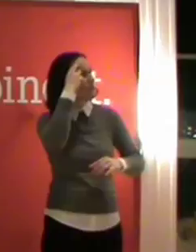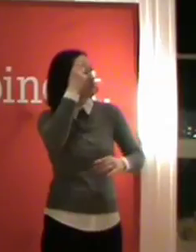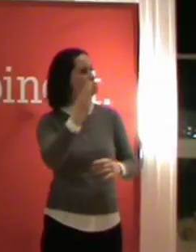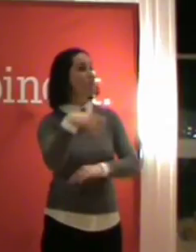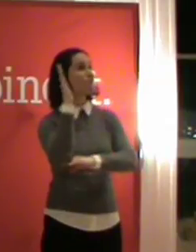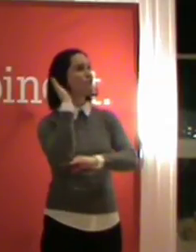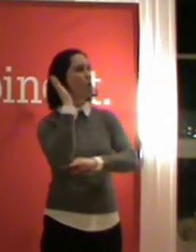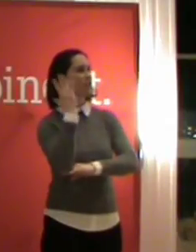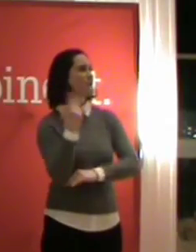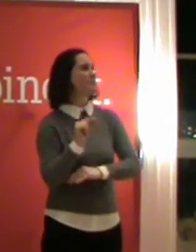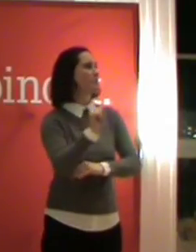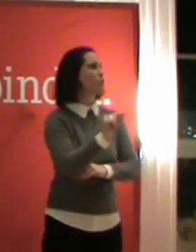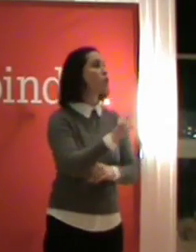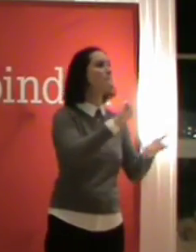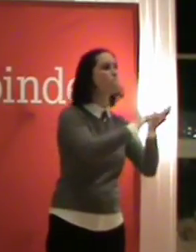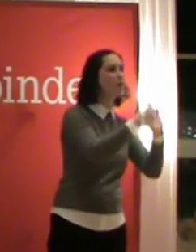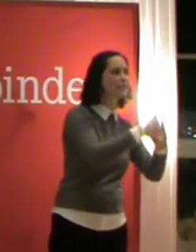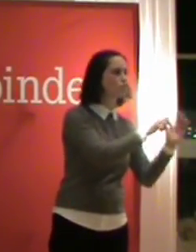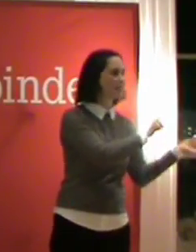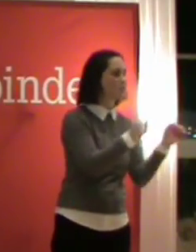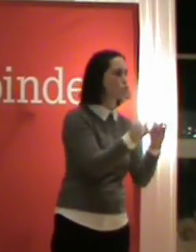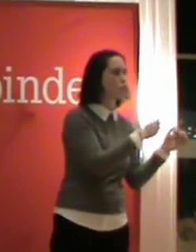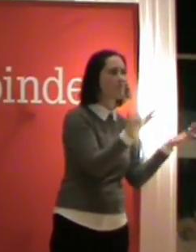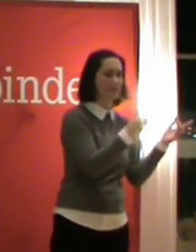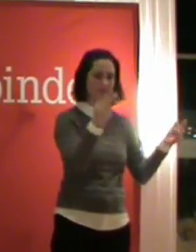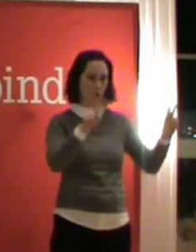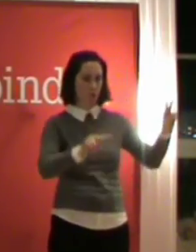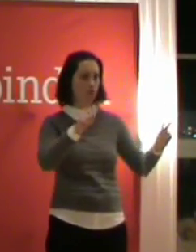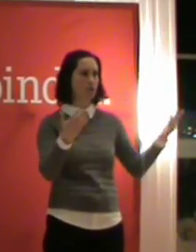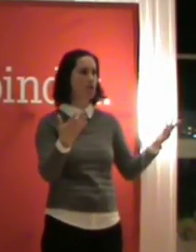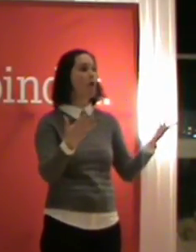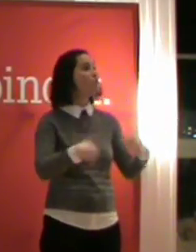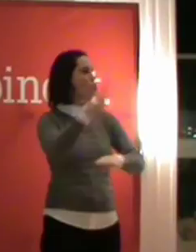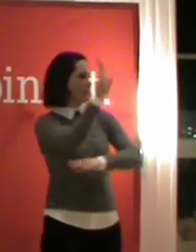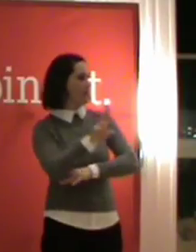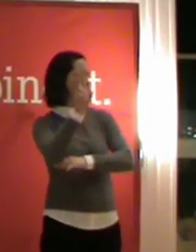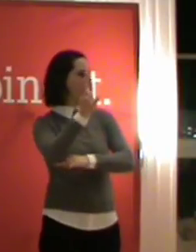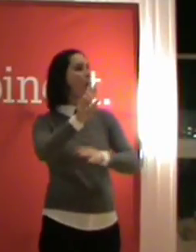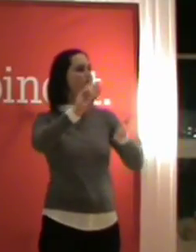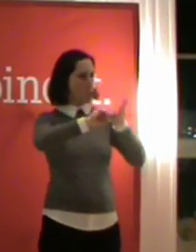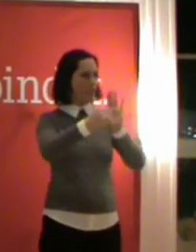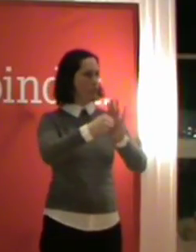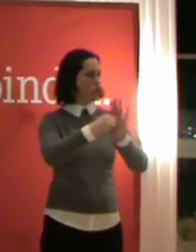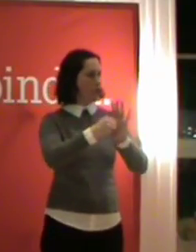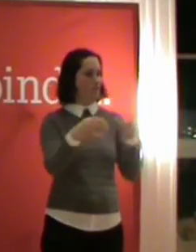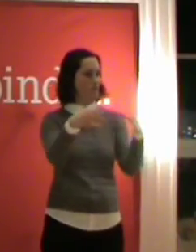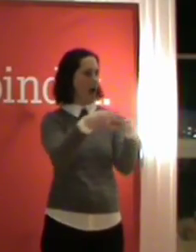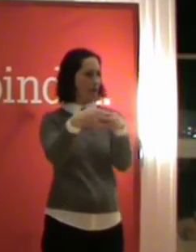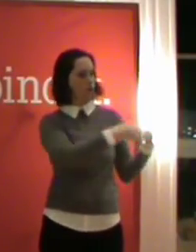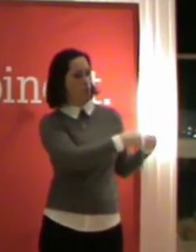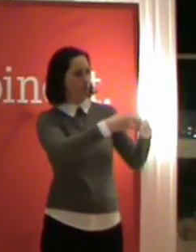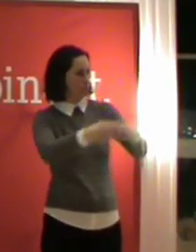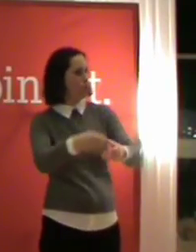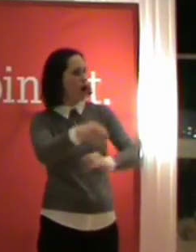Vortrag, was ist politischer Diskurs? Und wenn eine politische Vereinigung an eine Universität geht, unter Thesen